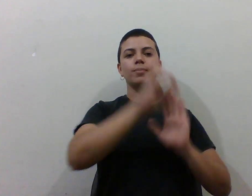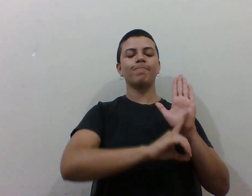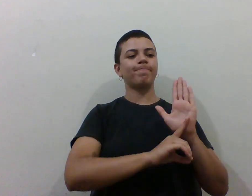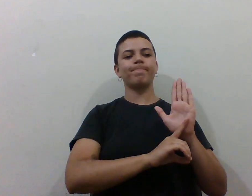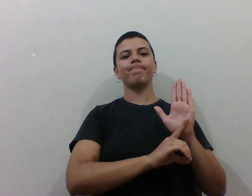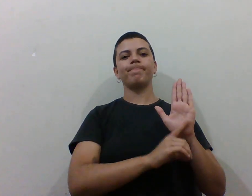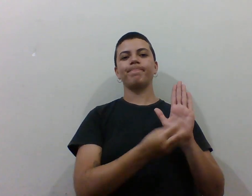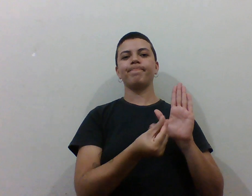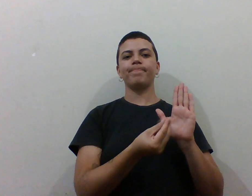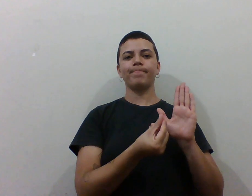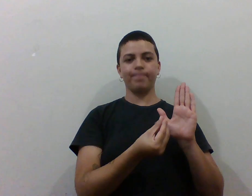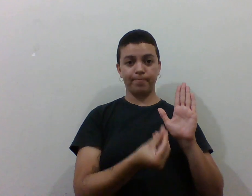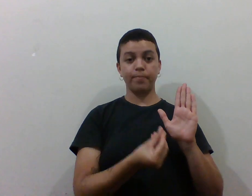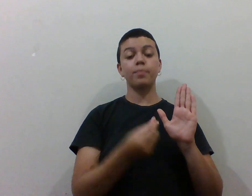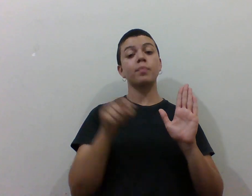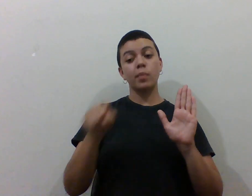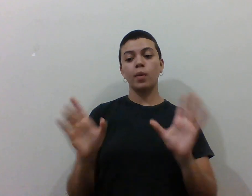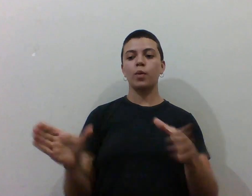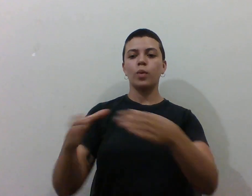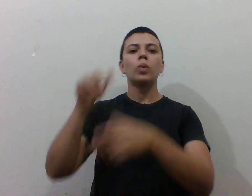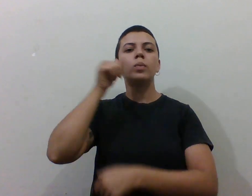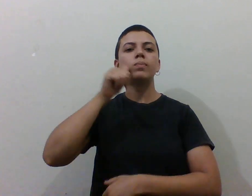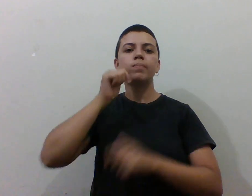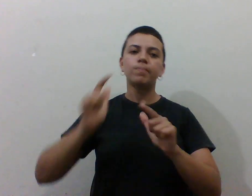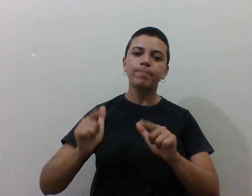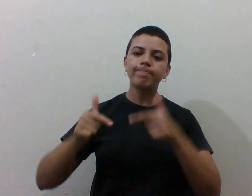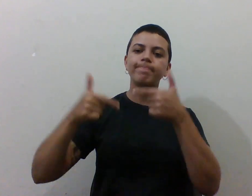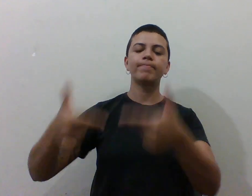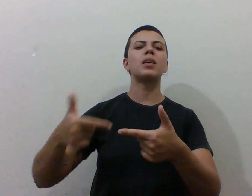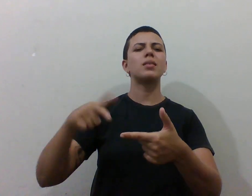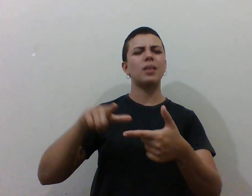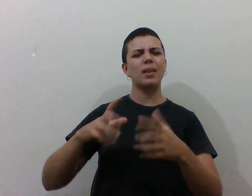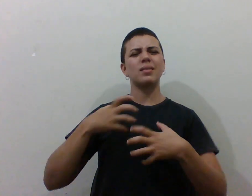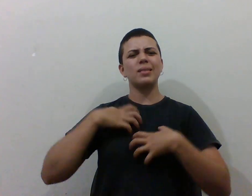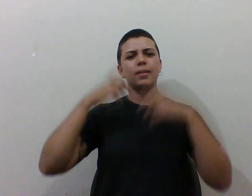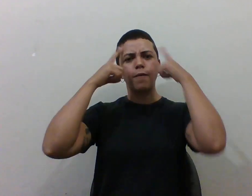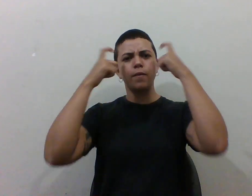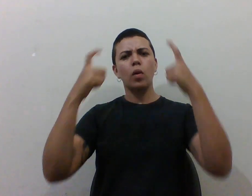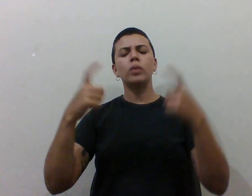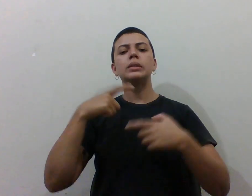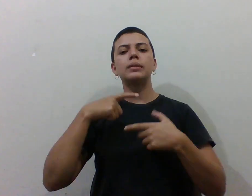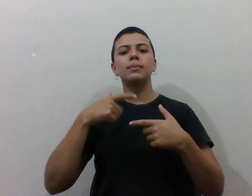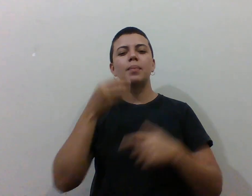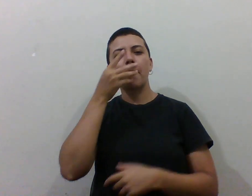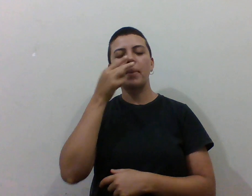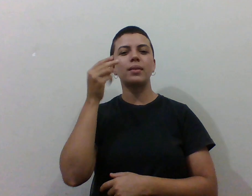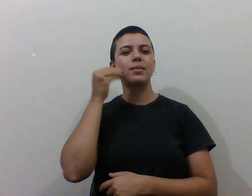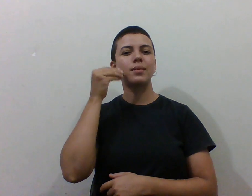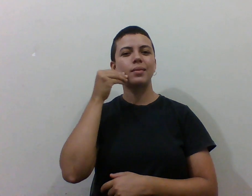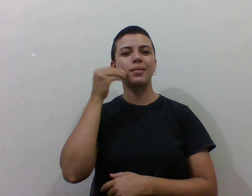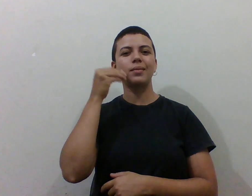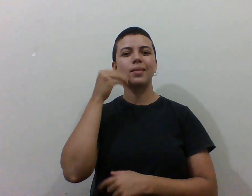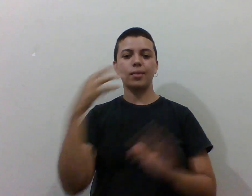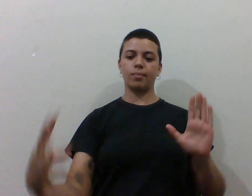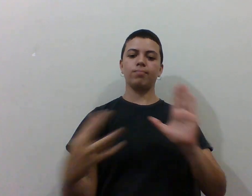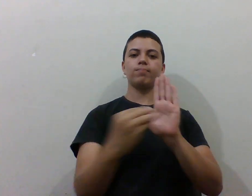e passaram por muitos processos de violência simbólica por assumirem essa pauta como uma pauta expressa desse coletivo que acabou